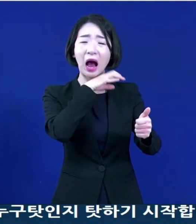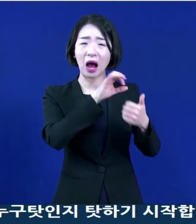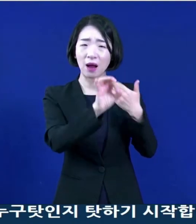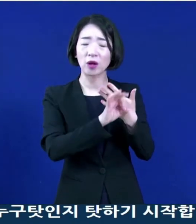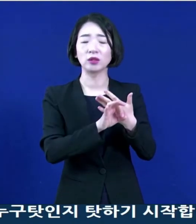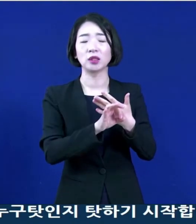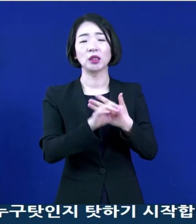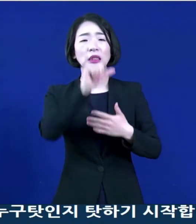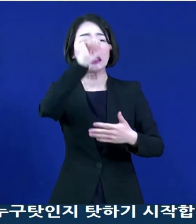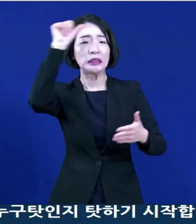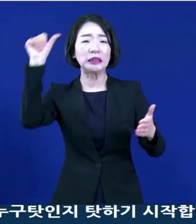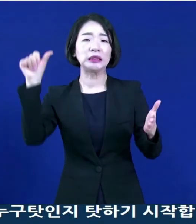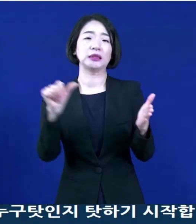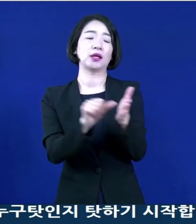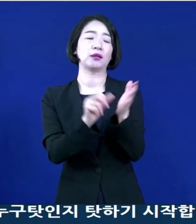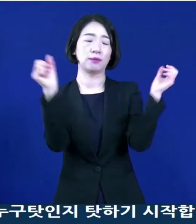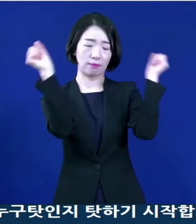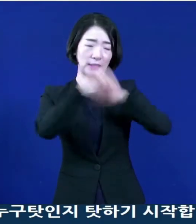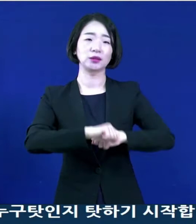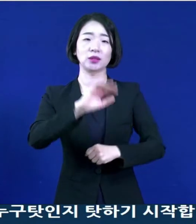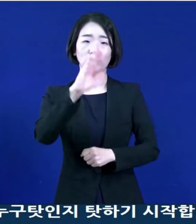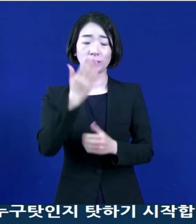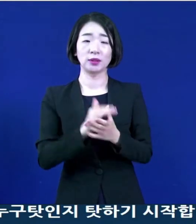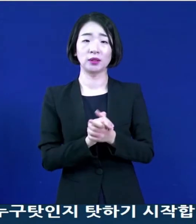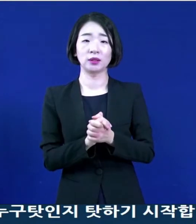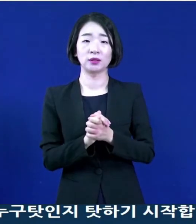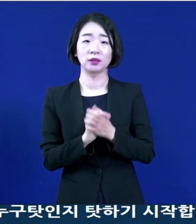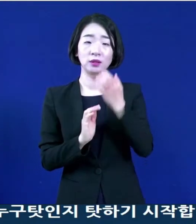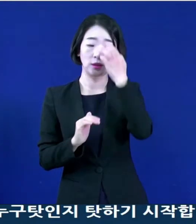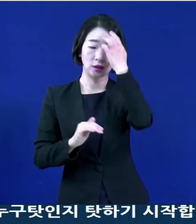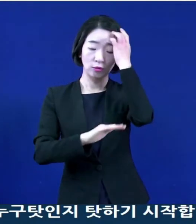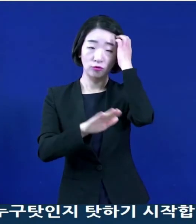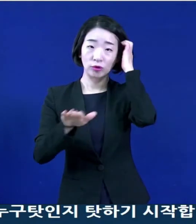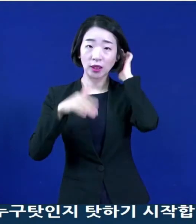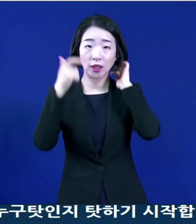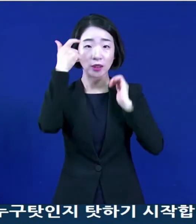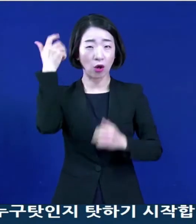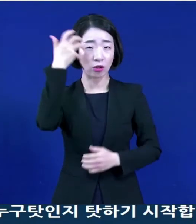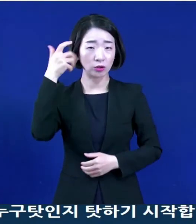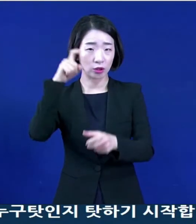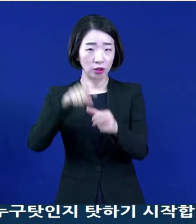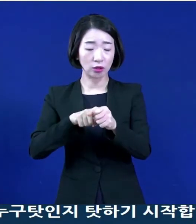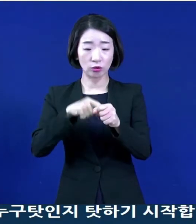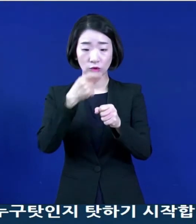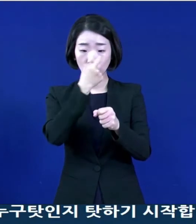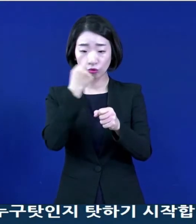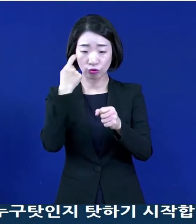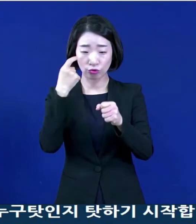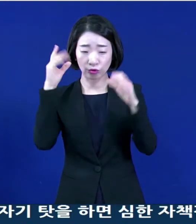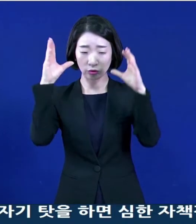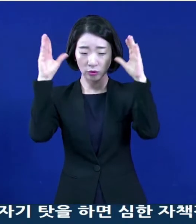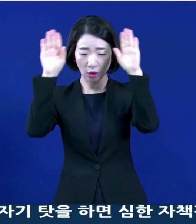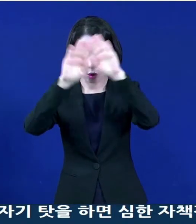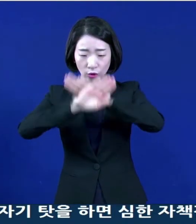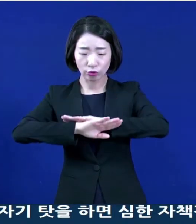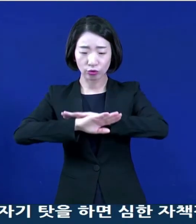아니죠. 여러분, 불행을 만나면서 우리의 영적인 눈이 어두워지는 방법은 이 두 가지 길로만 생각하기